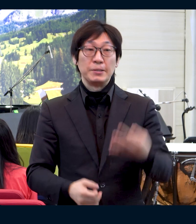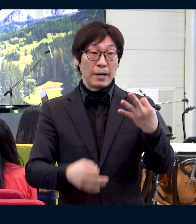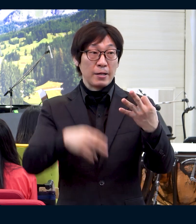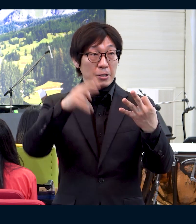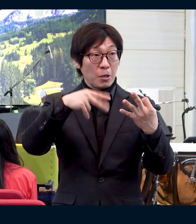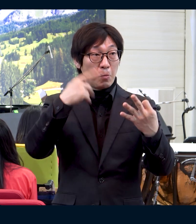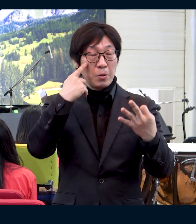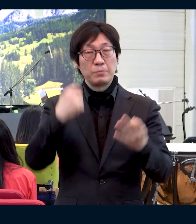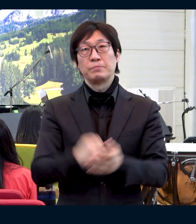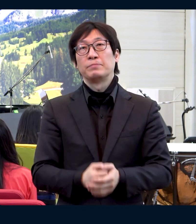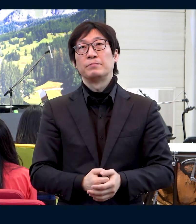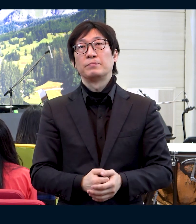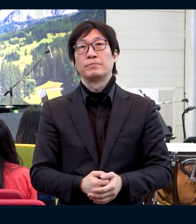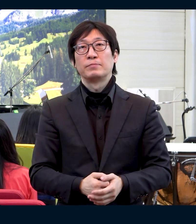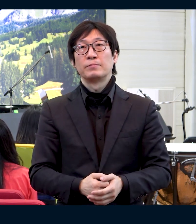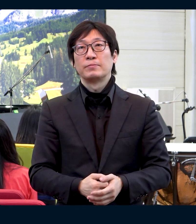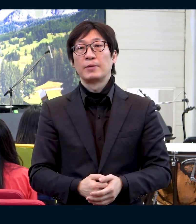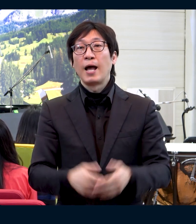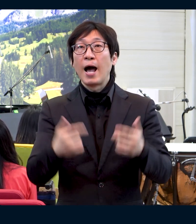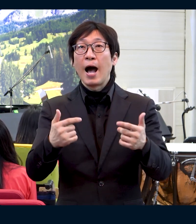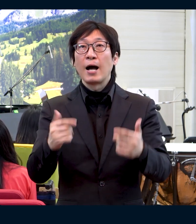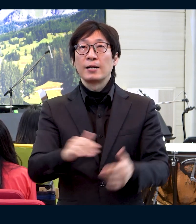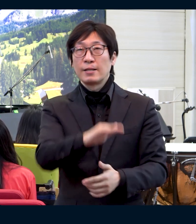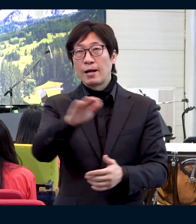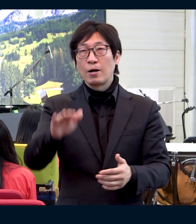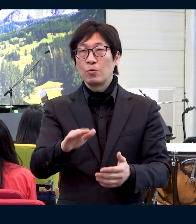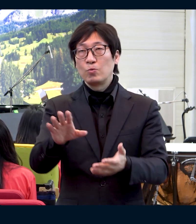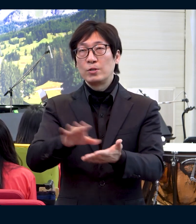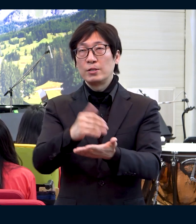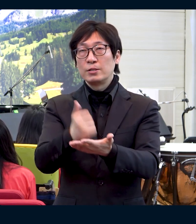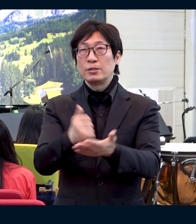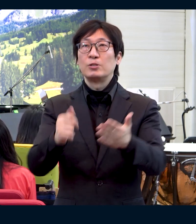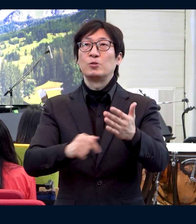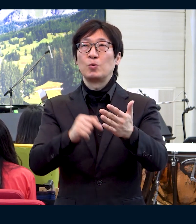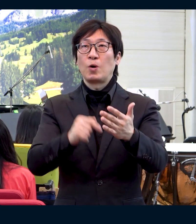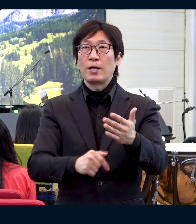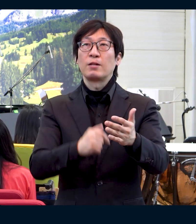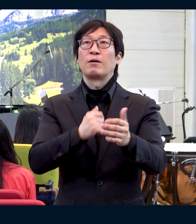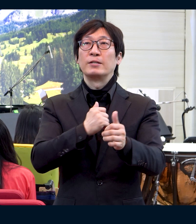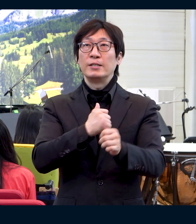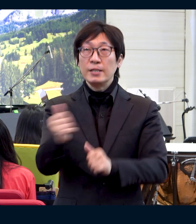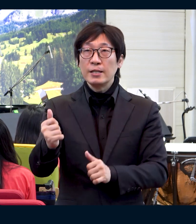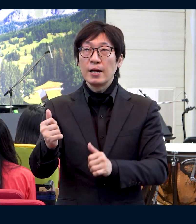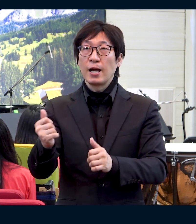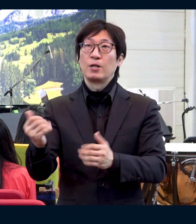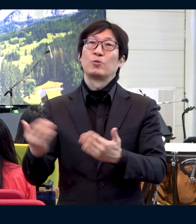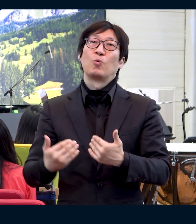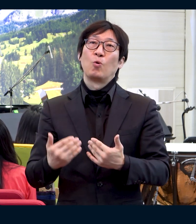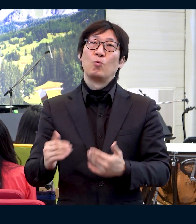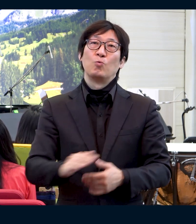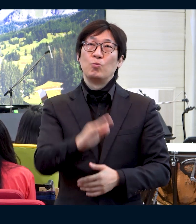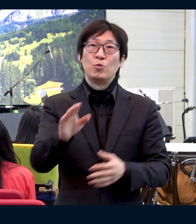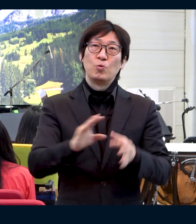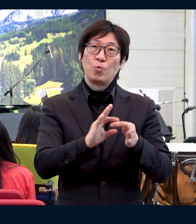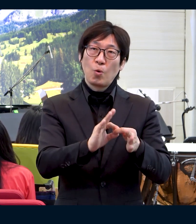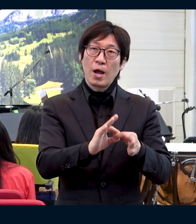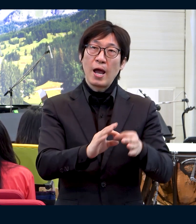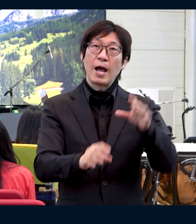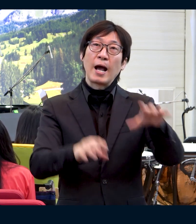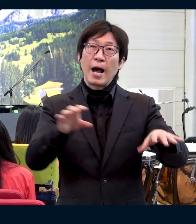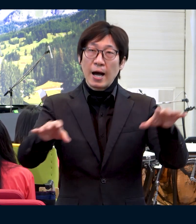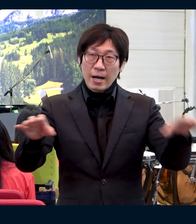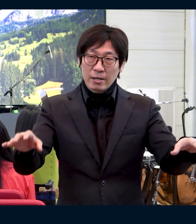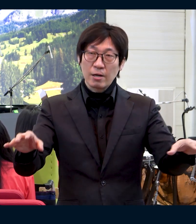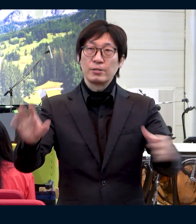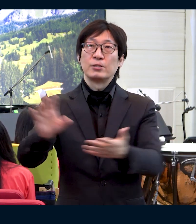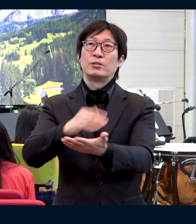같이 한번 읽어보도록 하겠습니다. 시작. 항상 우리를 그리스도 안에서 이기게 하시고 우리로